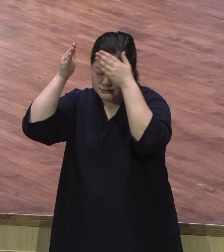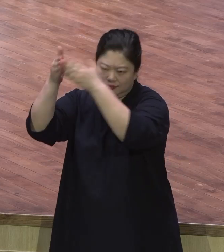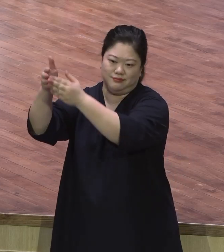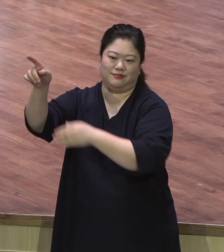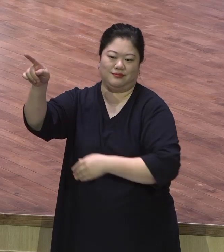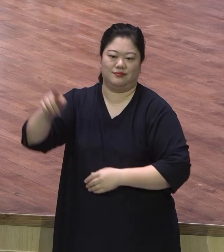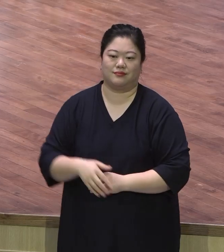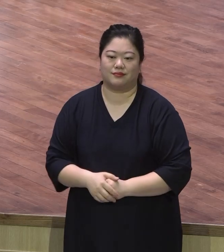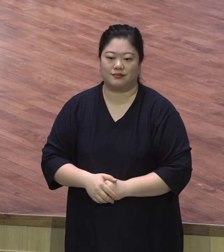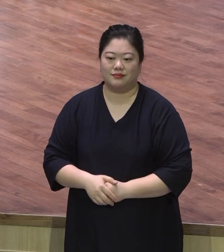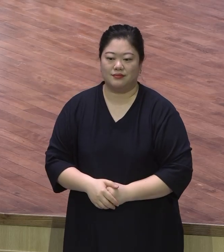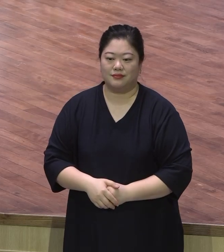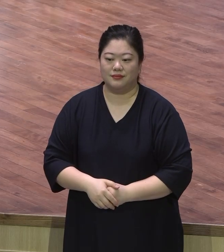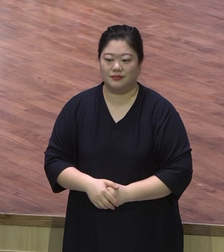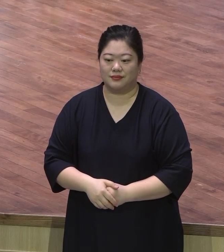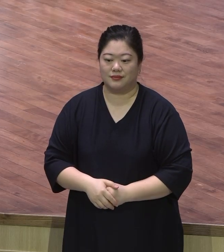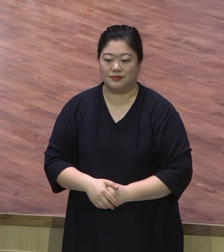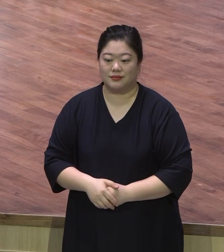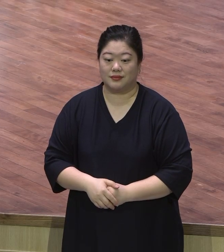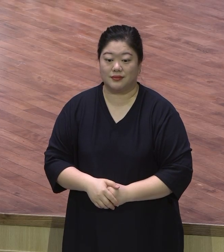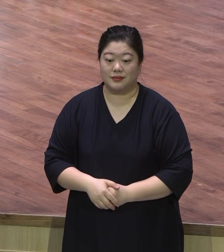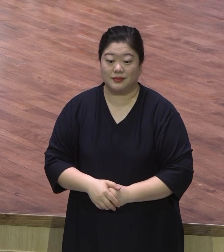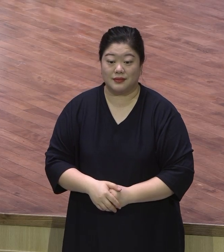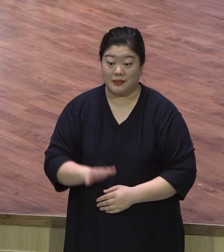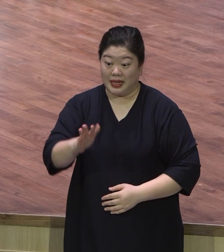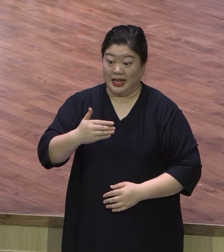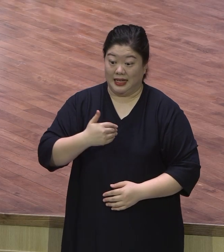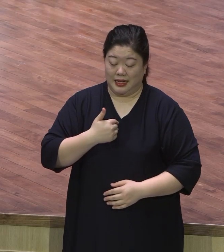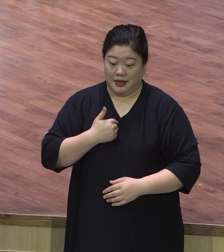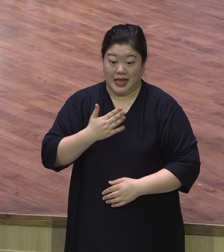저는 지구상에 제 이름으로 된 건 한 개도 없습니다.